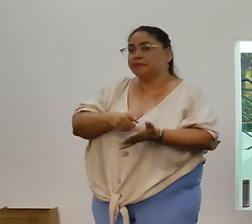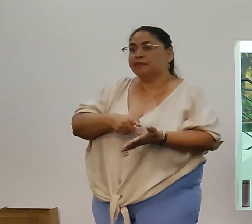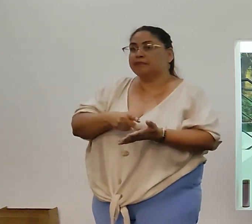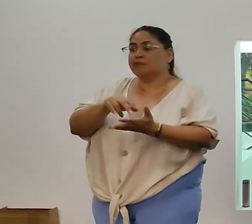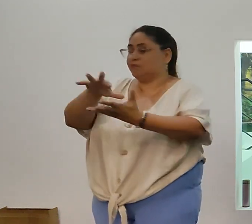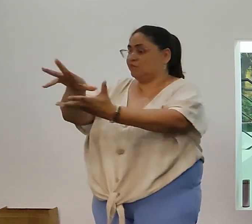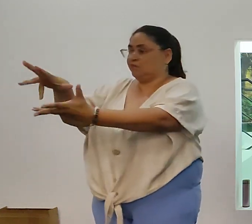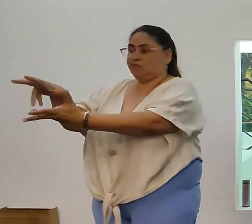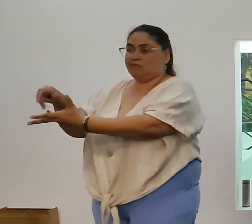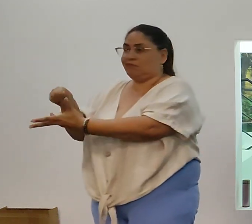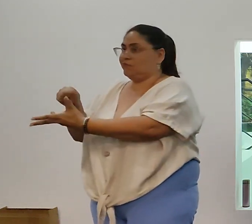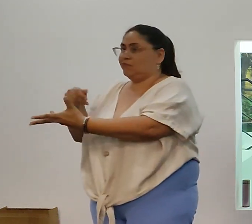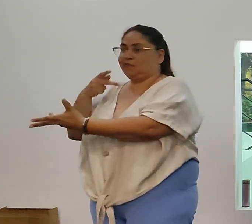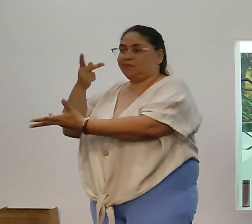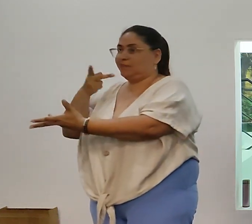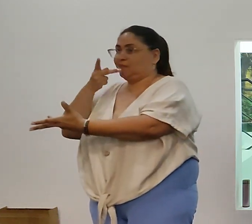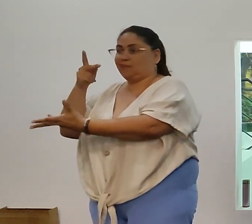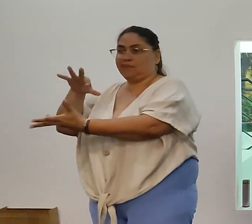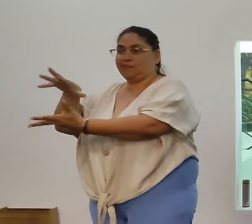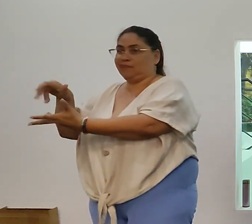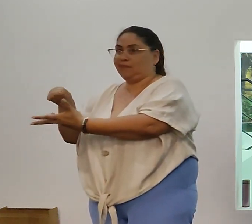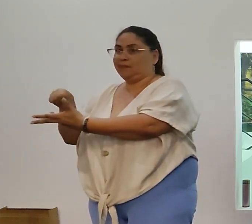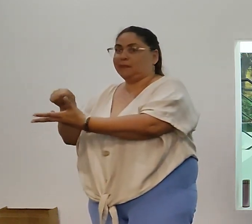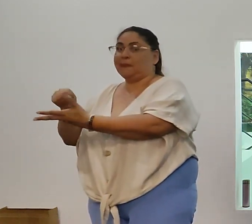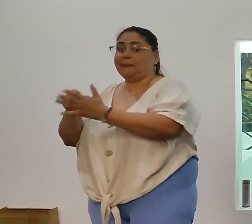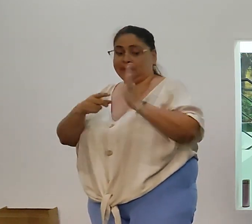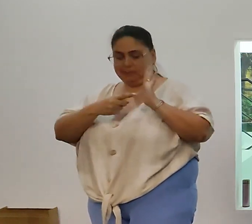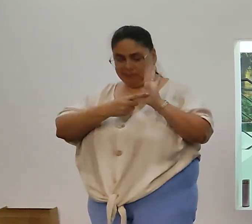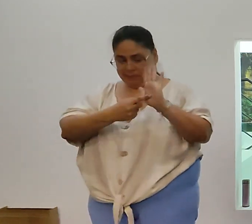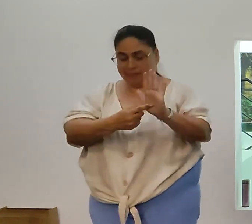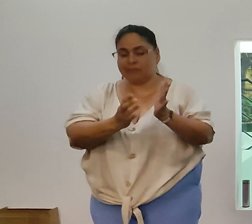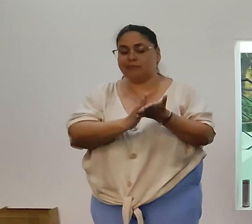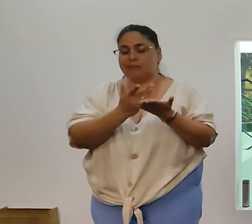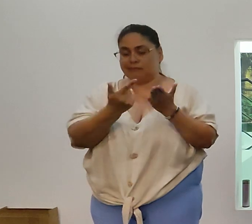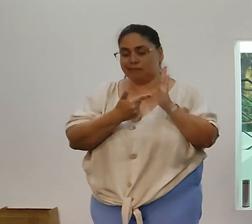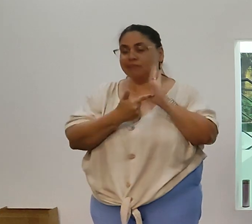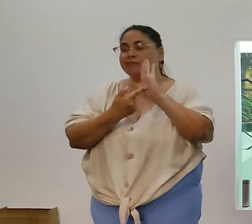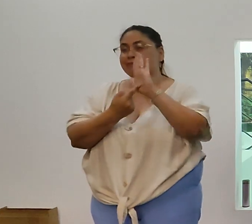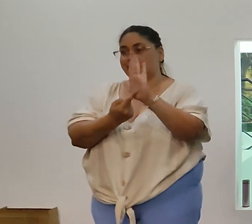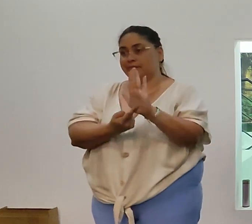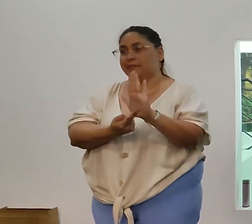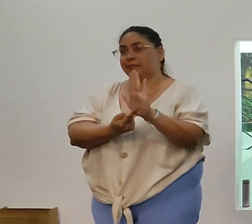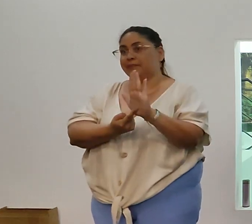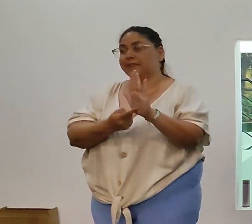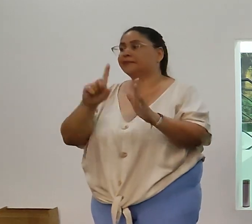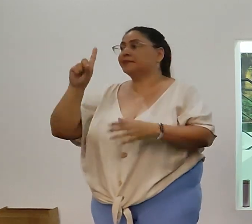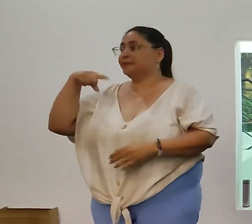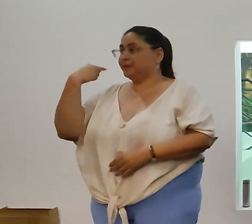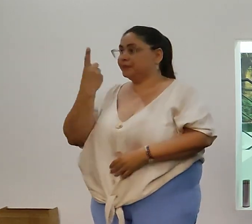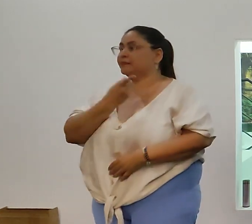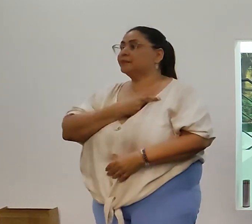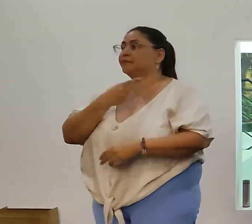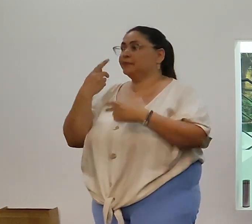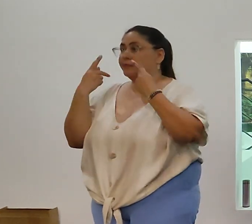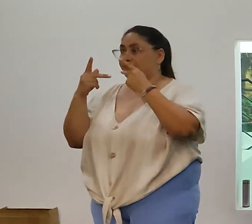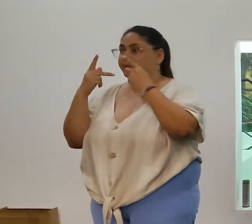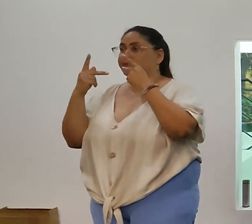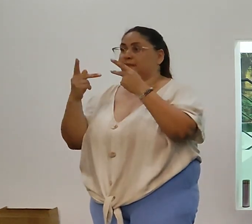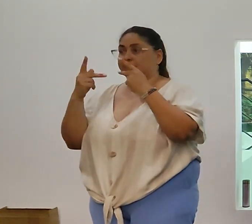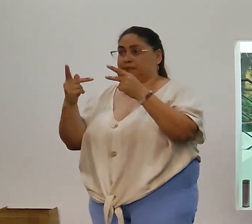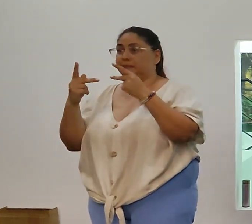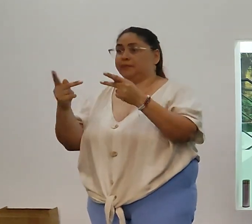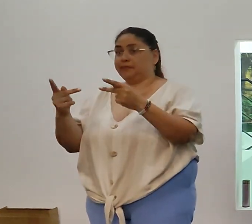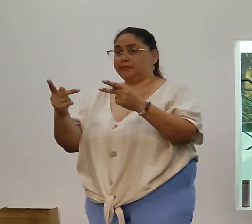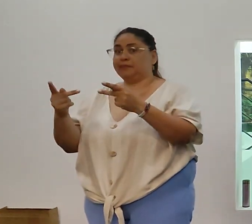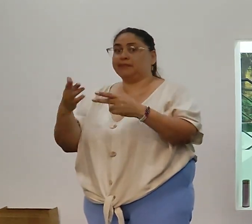mundo aí fora, essa verdade ela grita nas páginas da Bíblia. E nós temos que falar sobre esse assunto porque